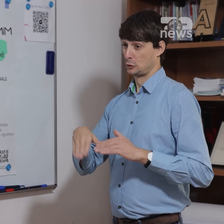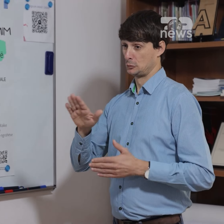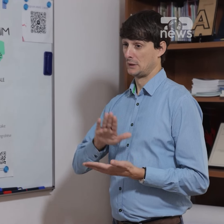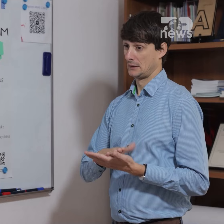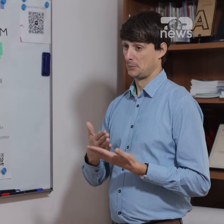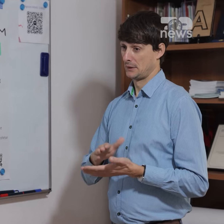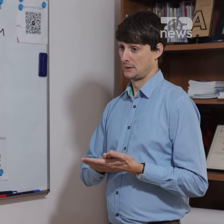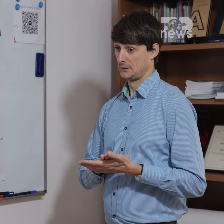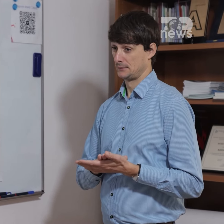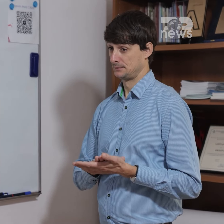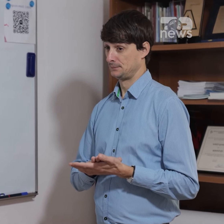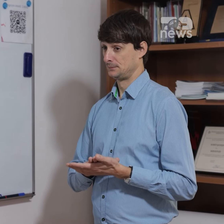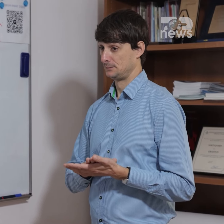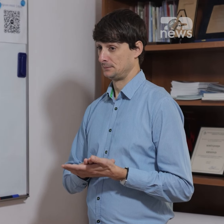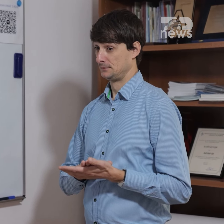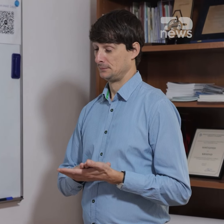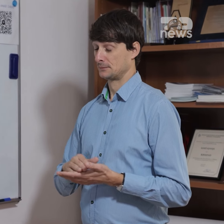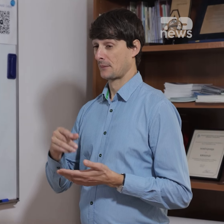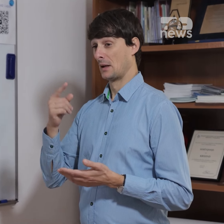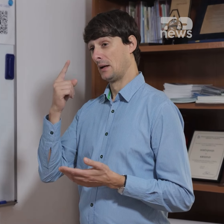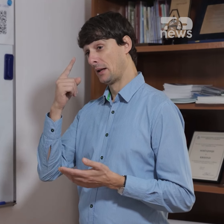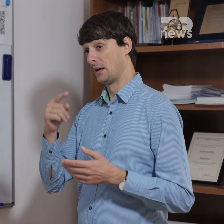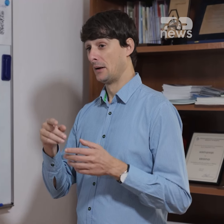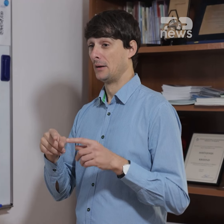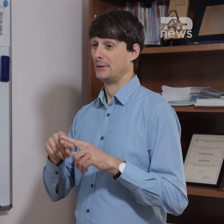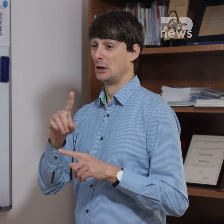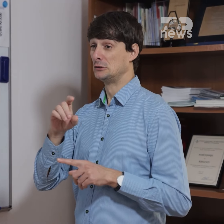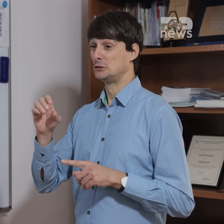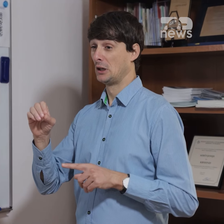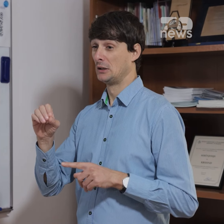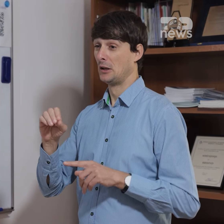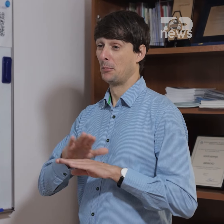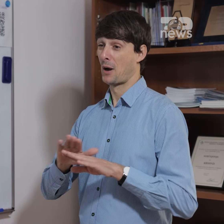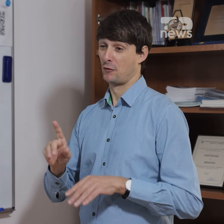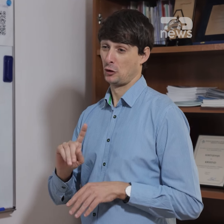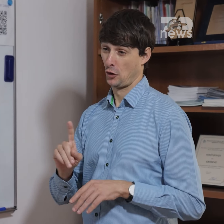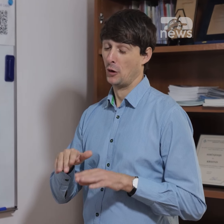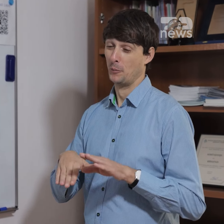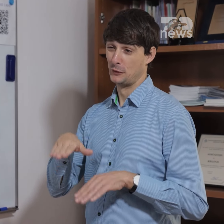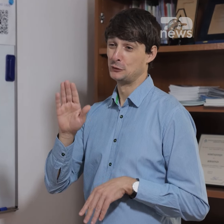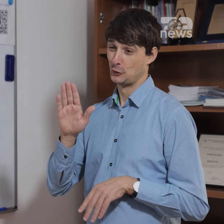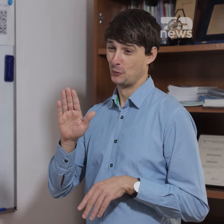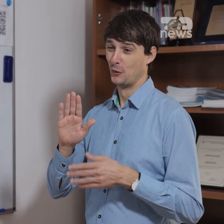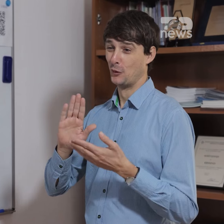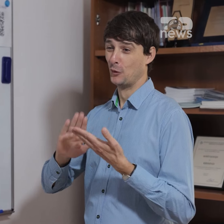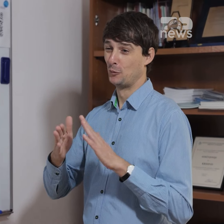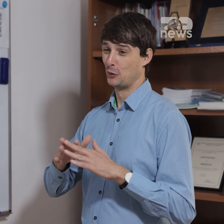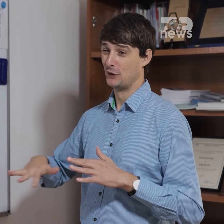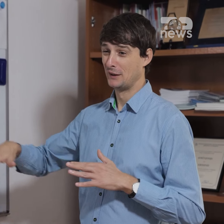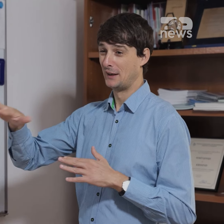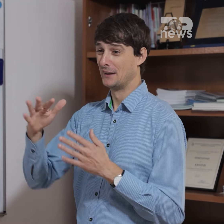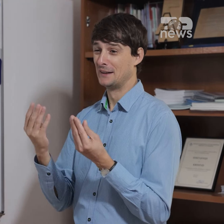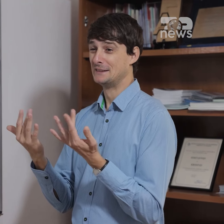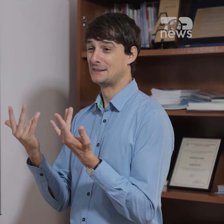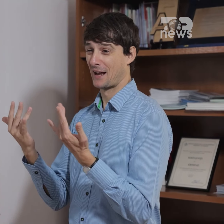Sigurisht, ajo është një nga sfidat tona, të themi më të mëdhaja dhe problematike jona. Nuk mjaftojnë ata